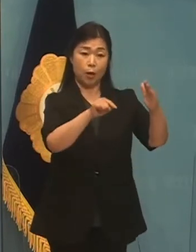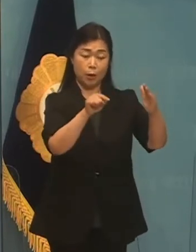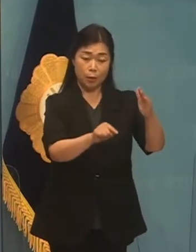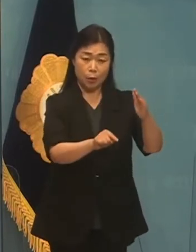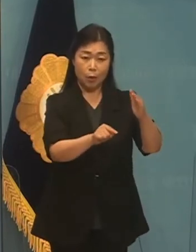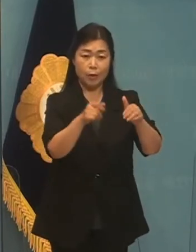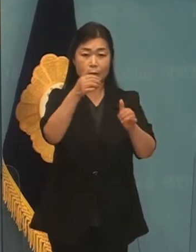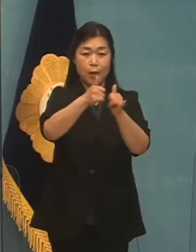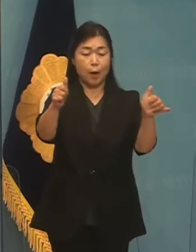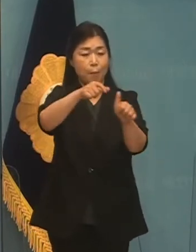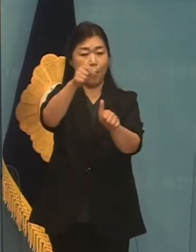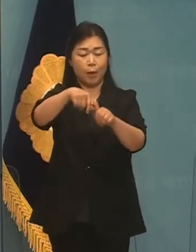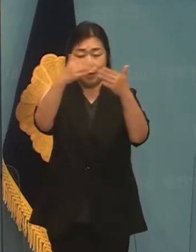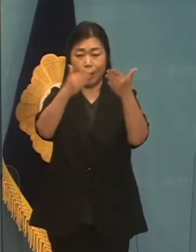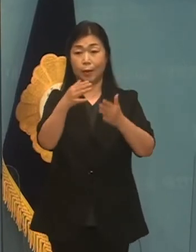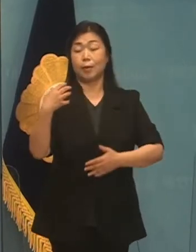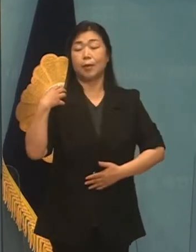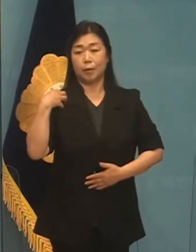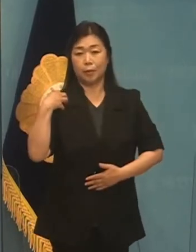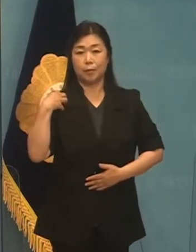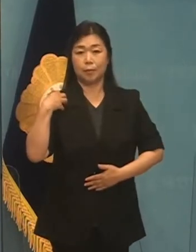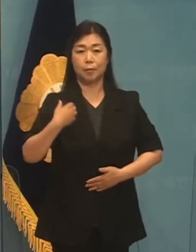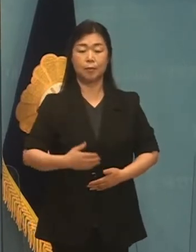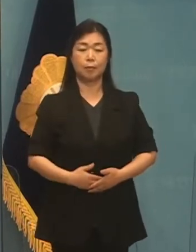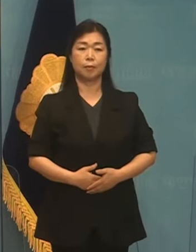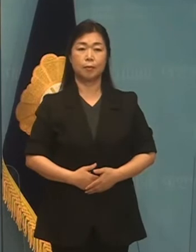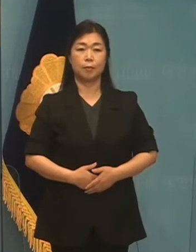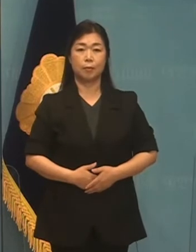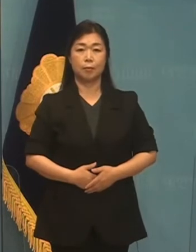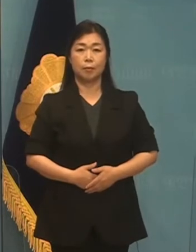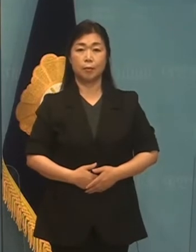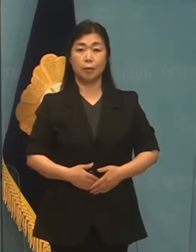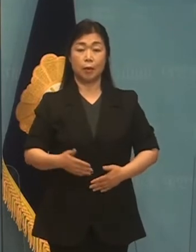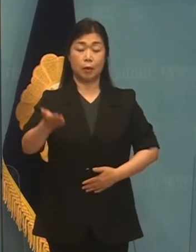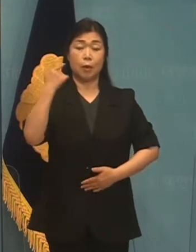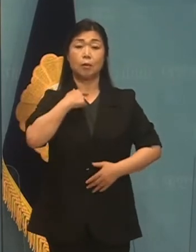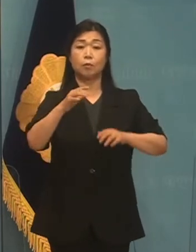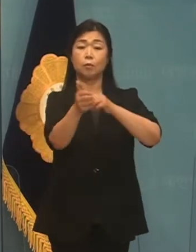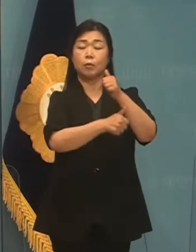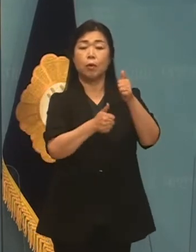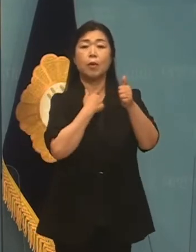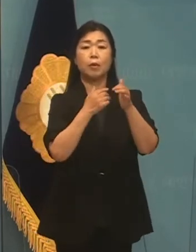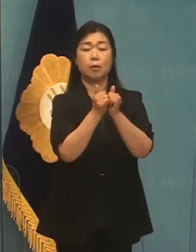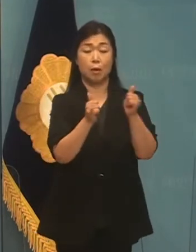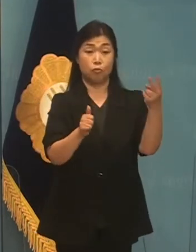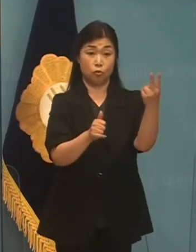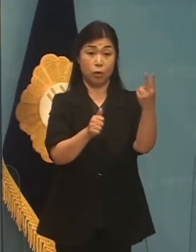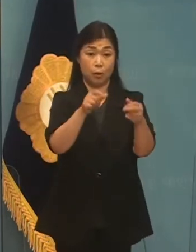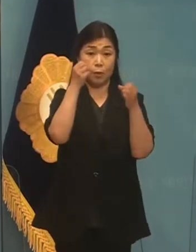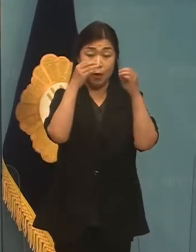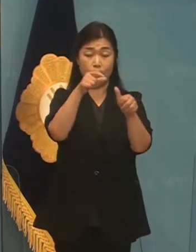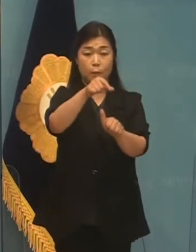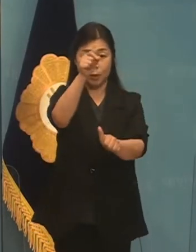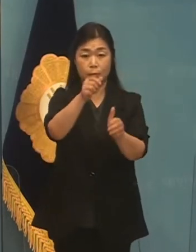인사 전반을 담당하게 될 것입니다. 전직 의원 두 분도 영입을 완료했습니다.